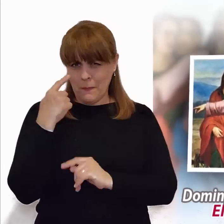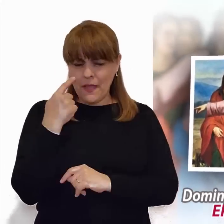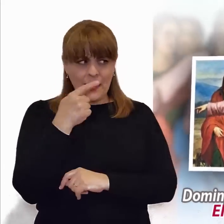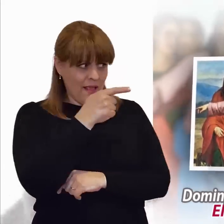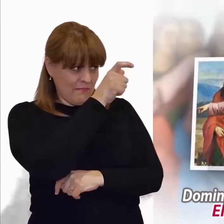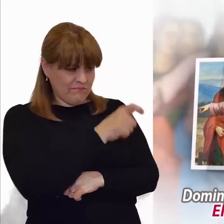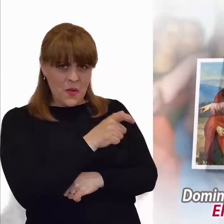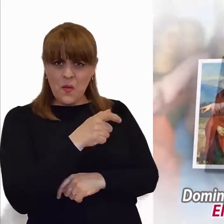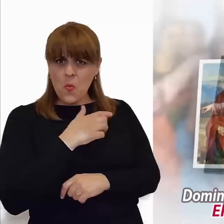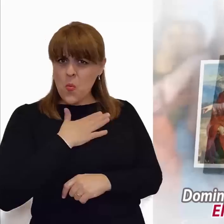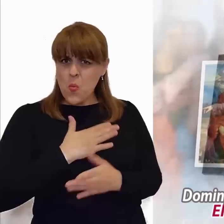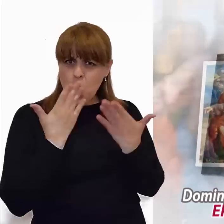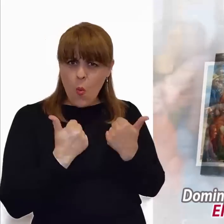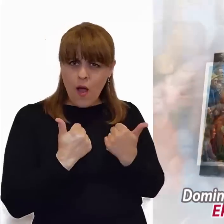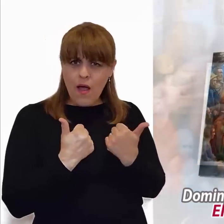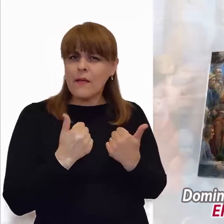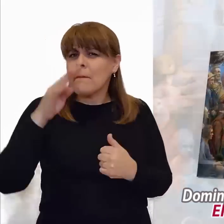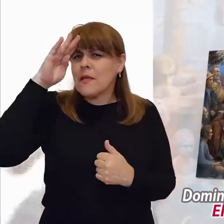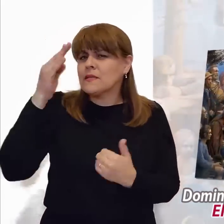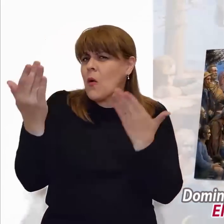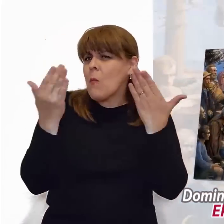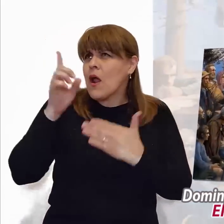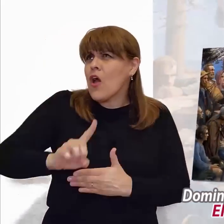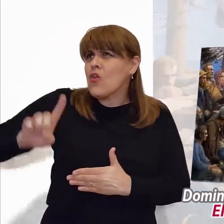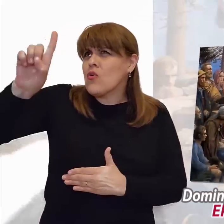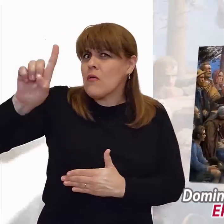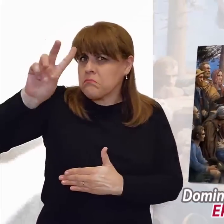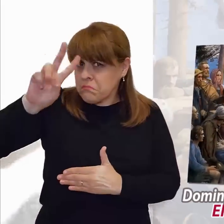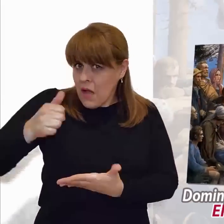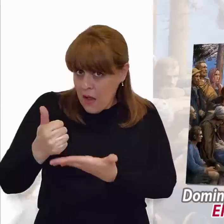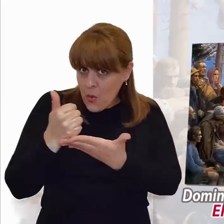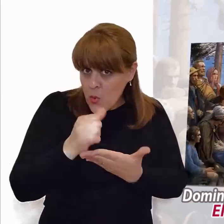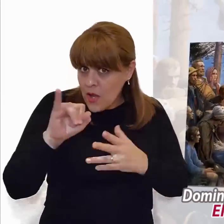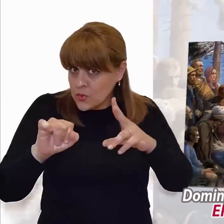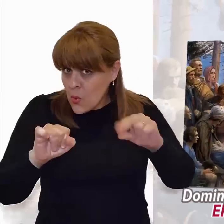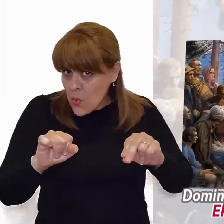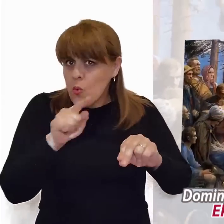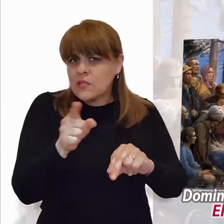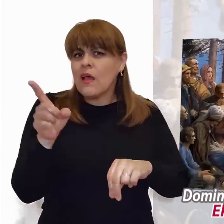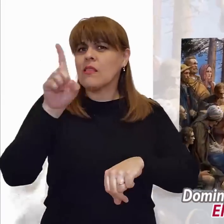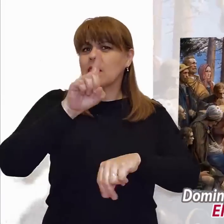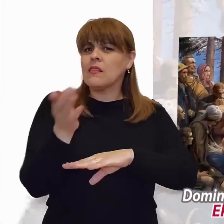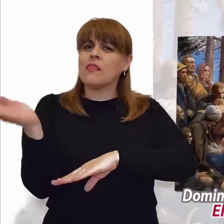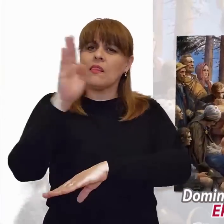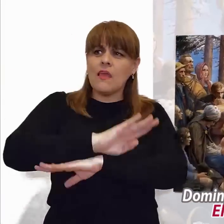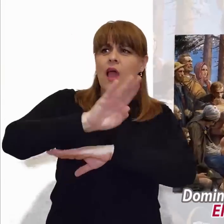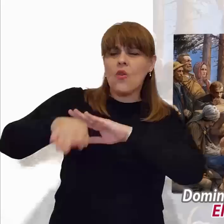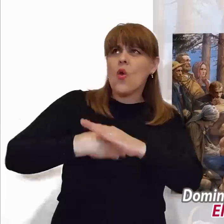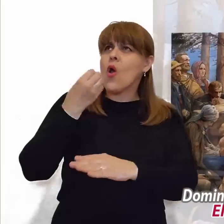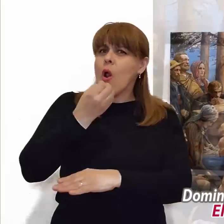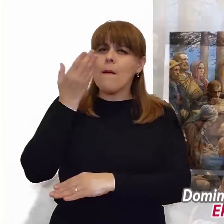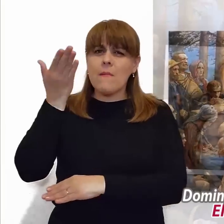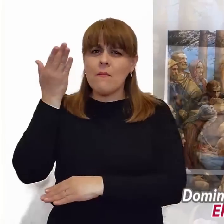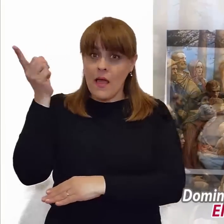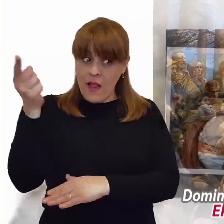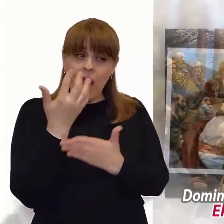juez injusto, ¿creen acaso que Dios no hará justicia a sus elegidos, que claman a Él día y noche y que los